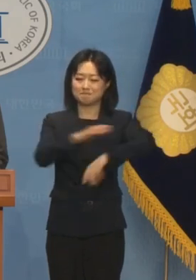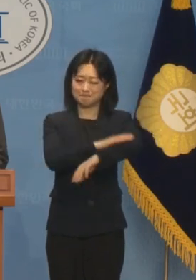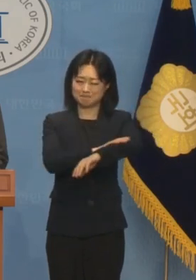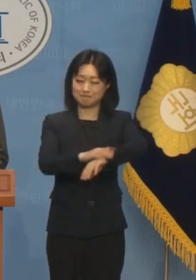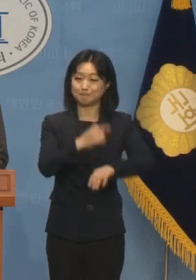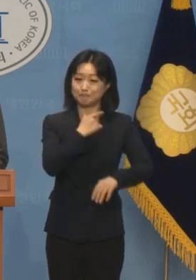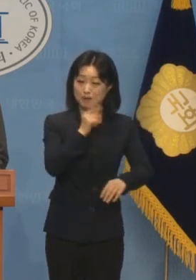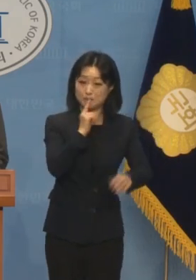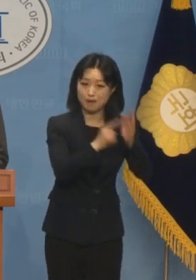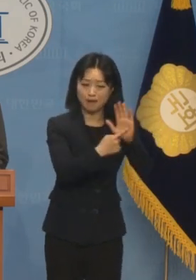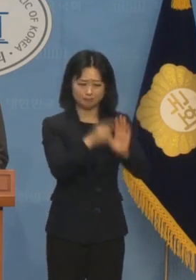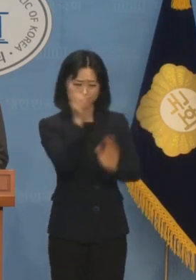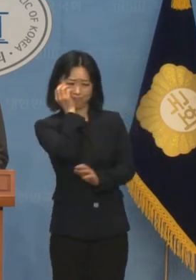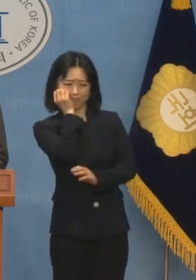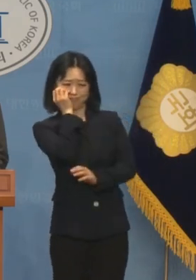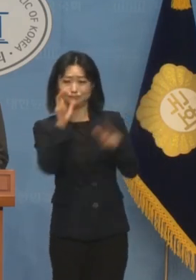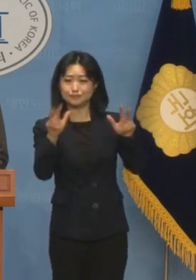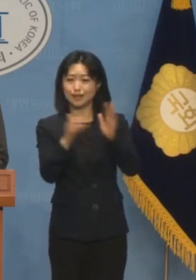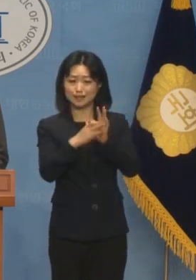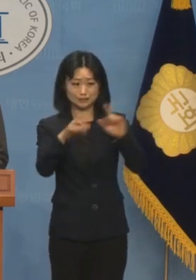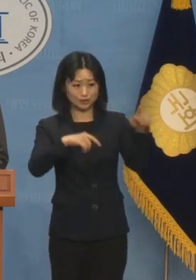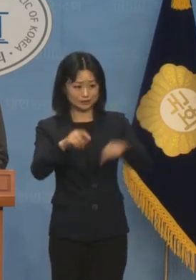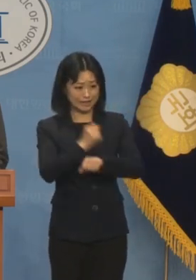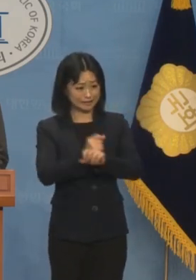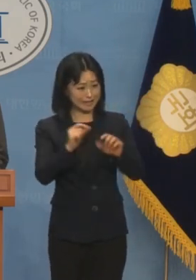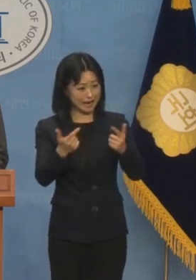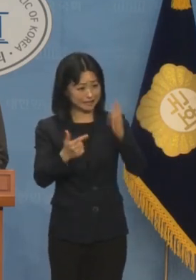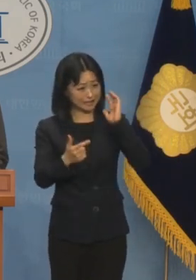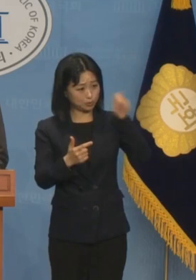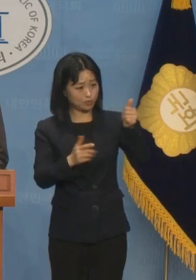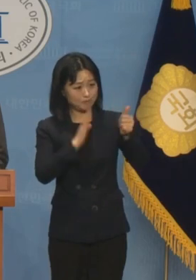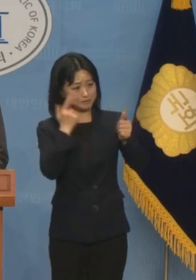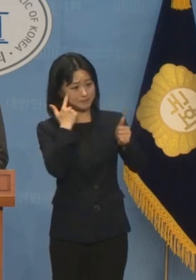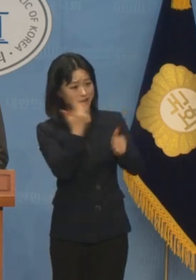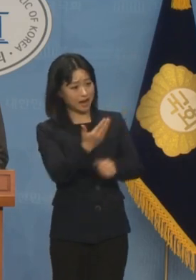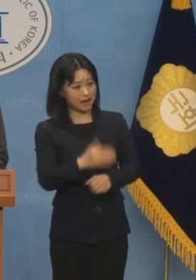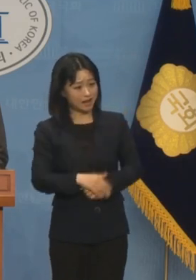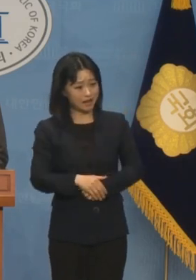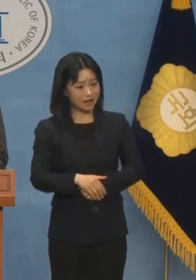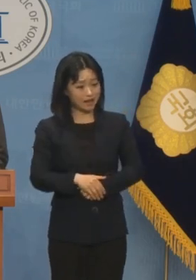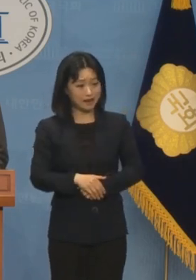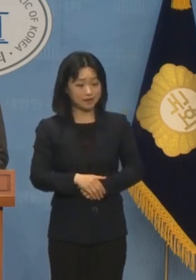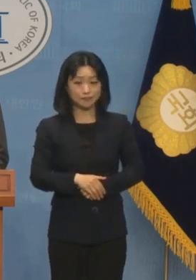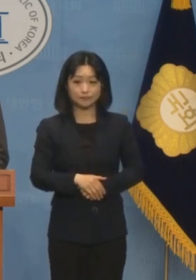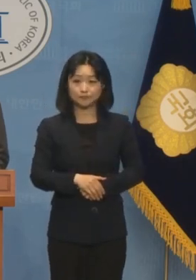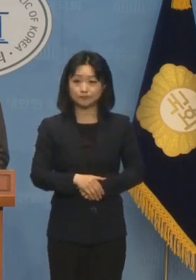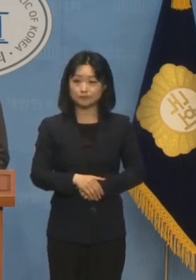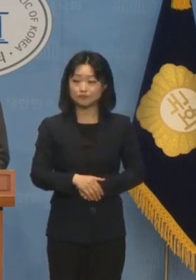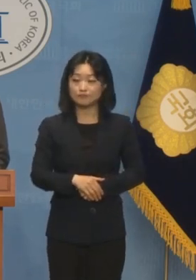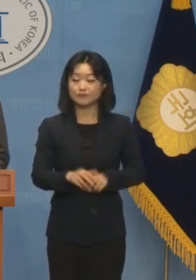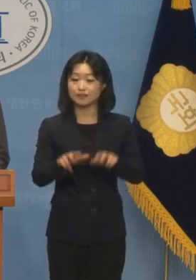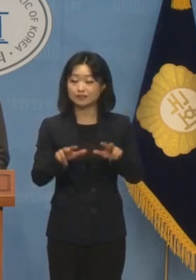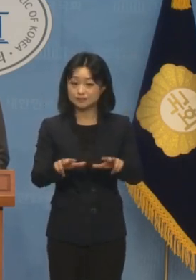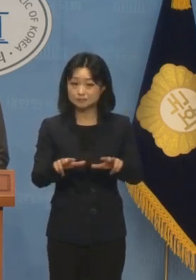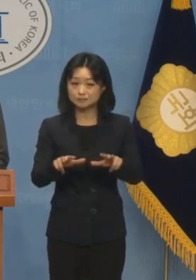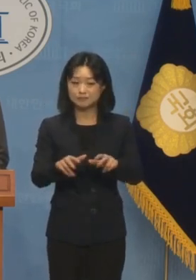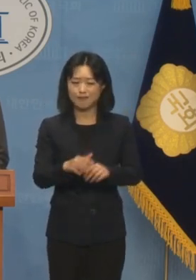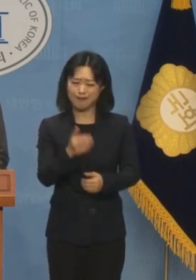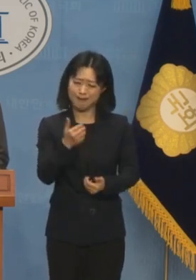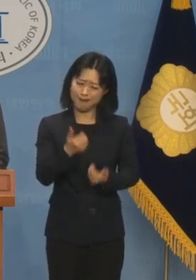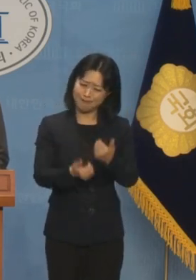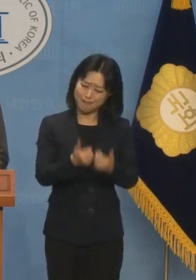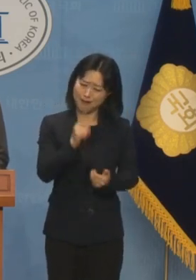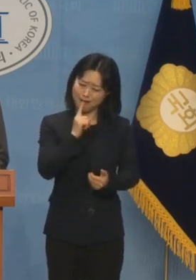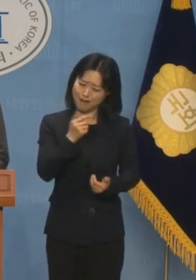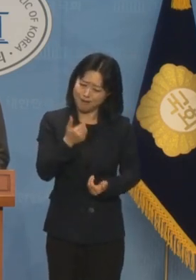이상합니다. 그동안은 정치 안 하는 대통령이었다는 겁니까? 홍철 없는 홍철팀처럼 어색한